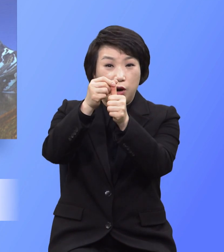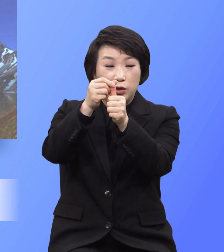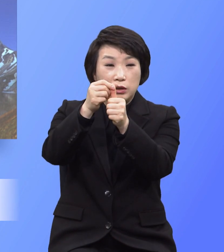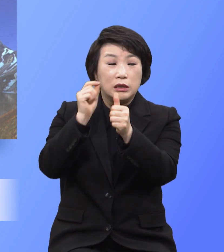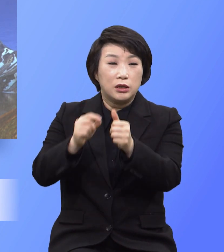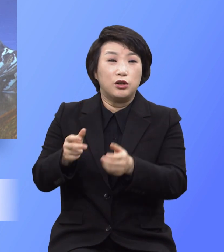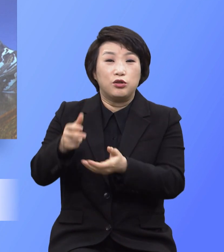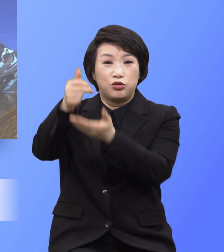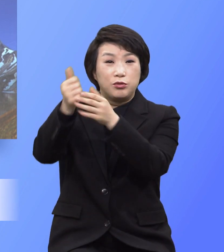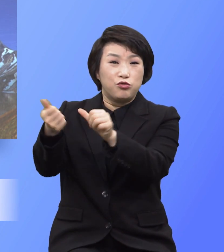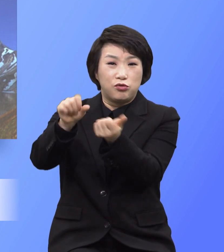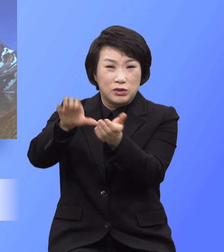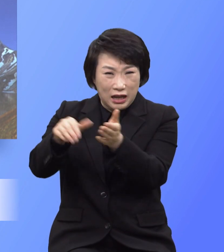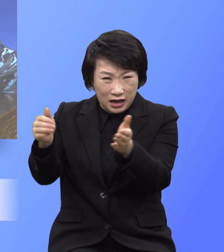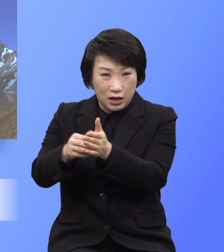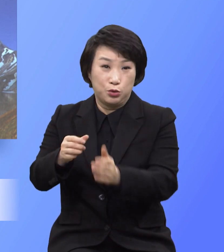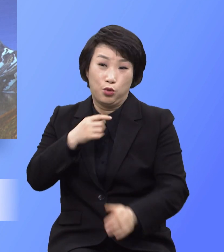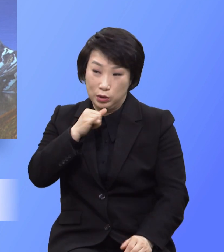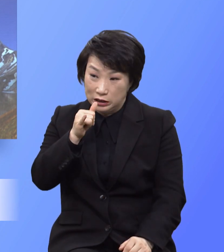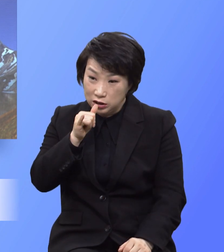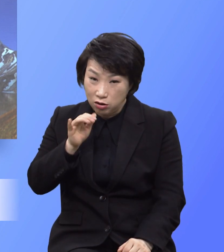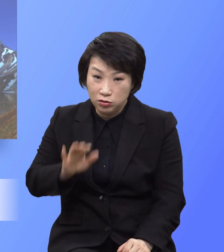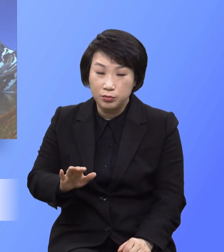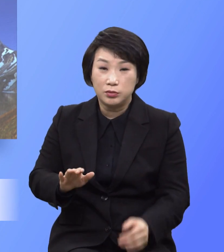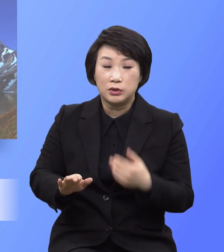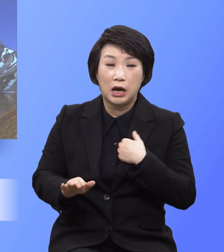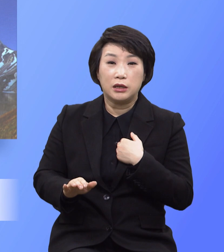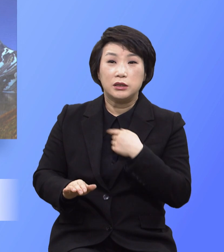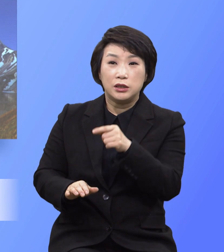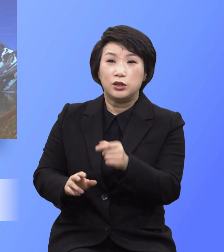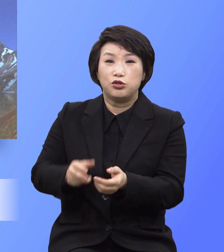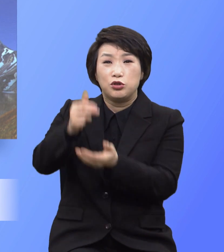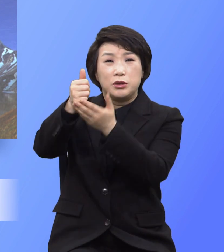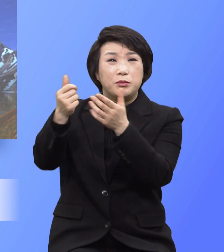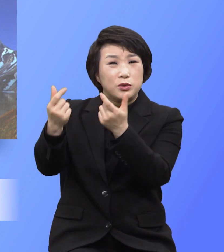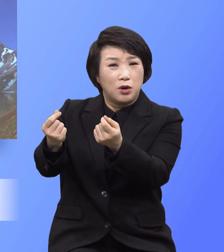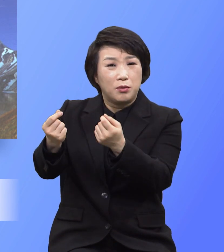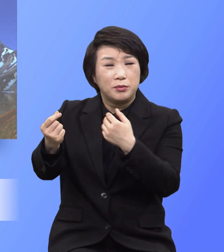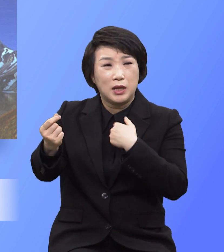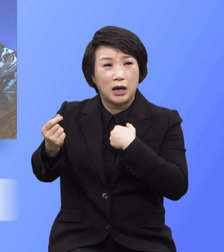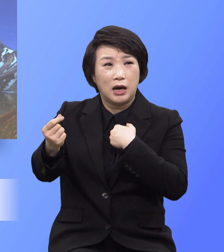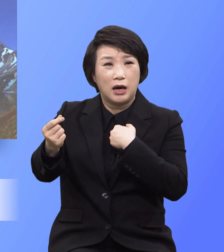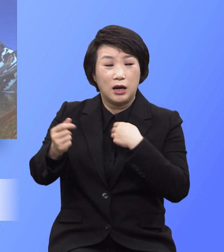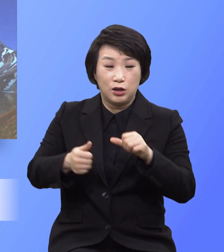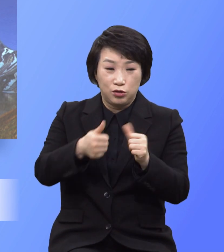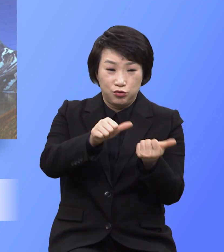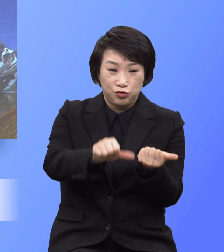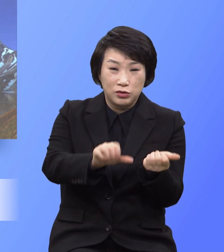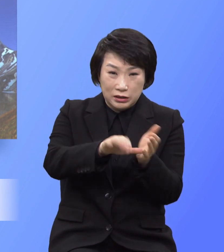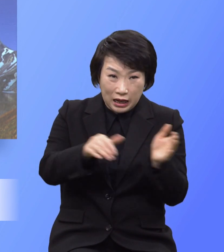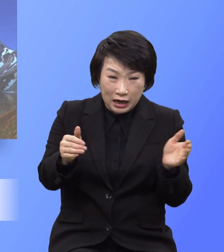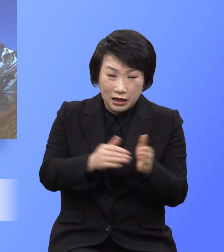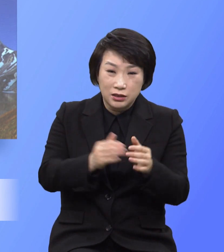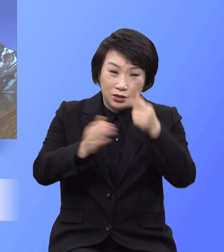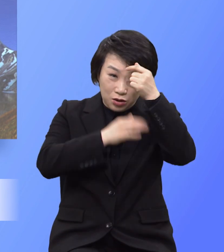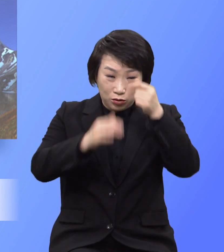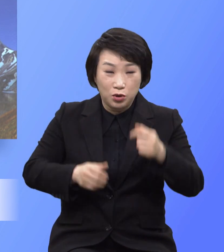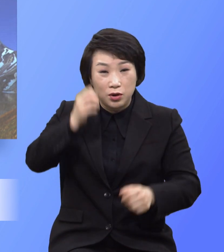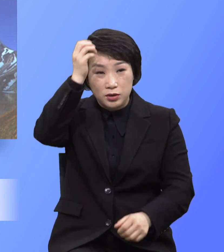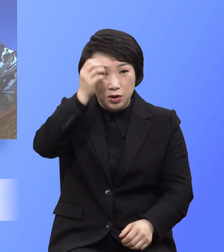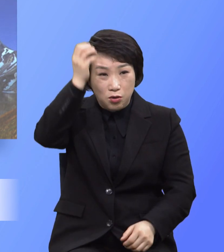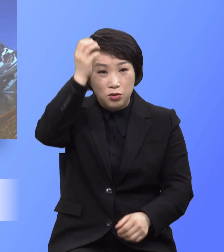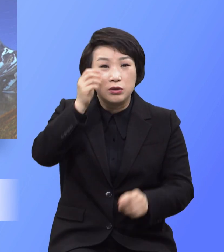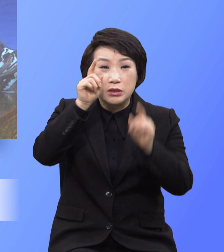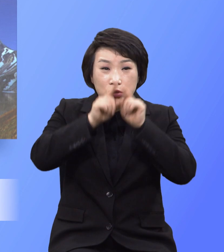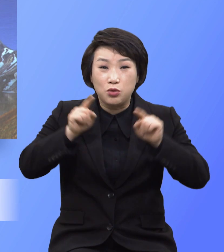죽기까지 소망했는데 나는 그 주님처럼 내가 죽기까지 성도 영혼이